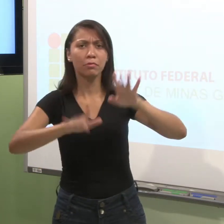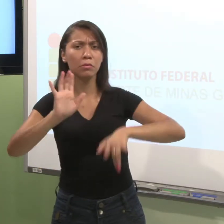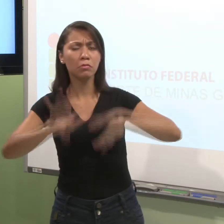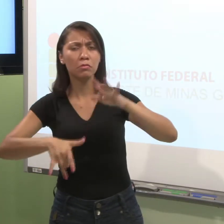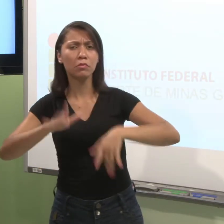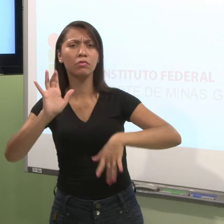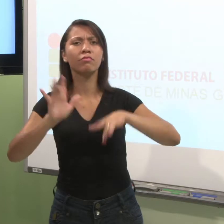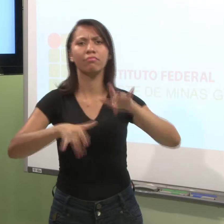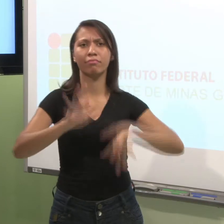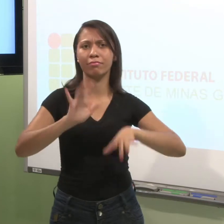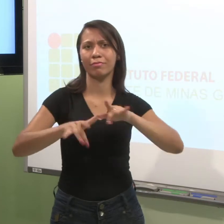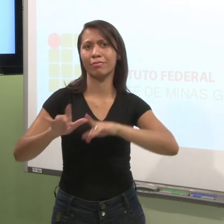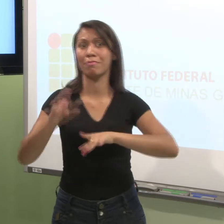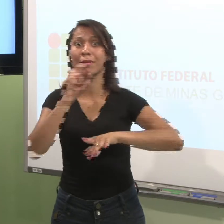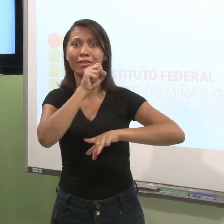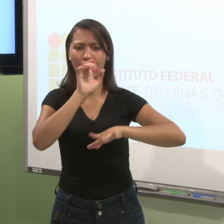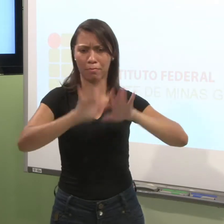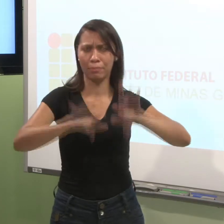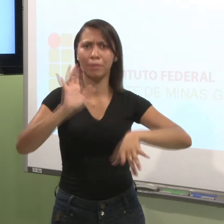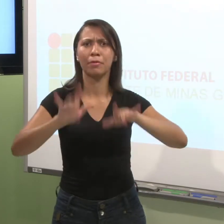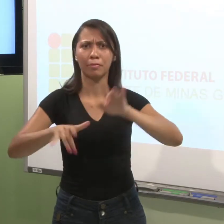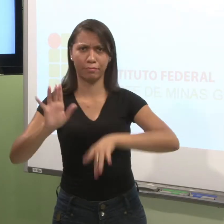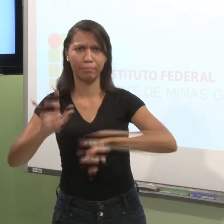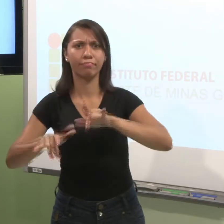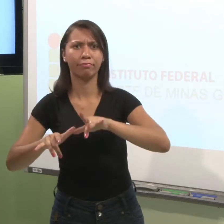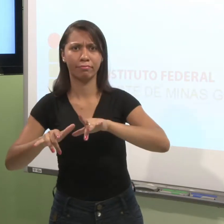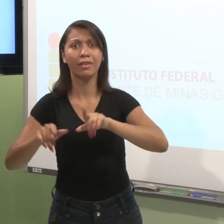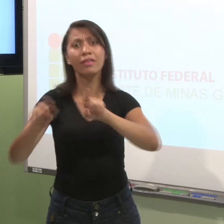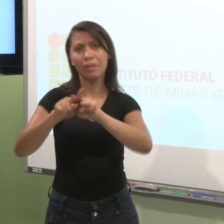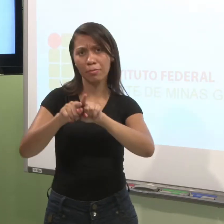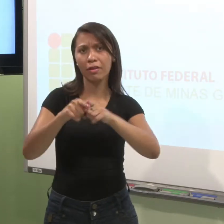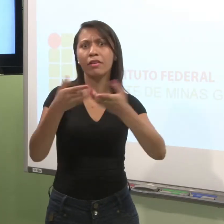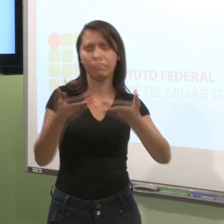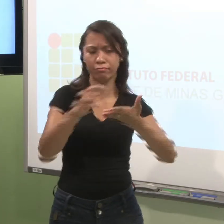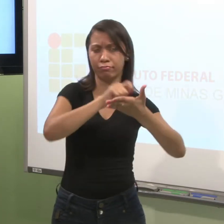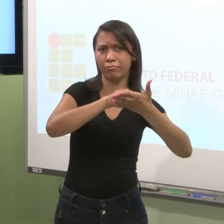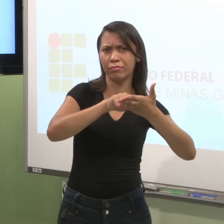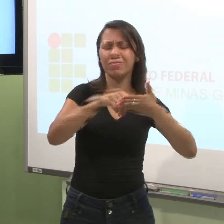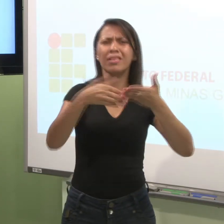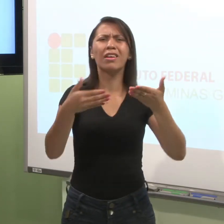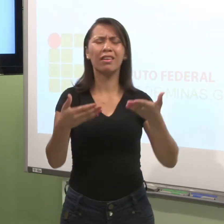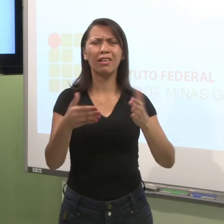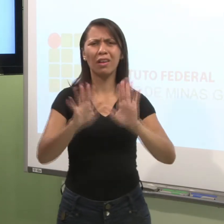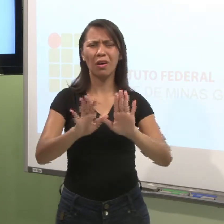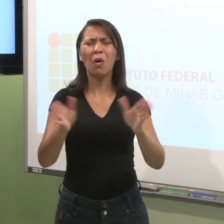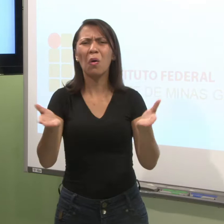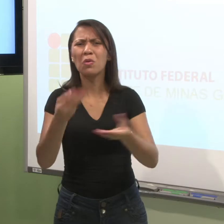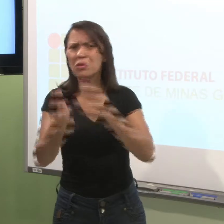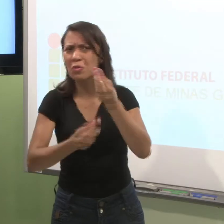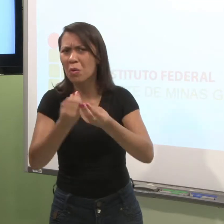texto mais rapidamente por meio da datilografia. E hoje, como será que é feita a pesquisa nas